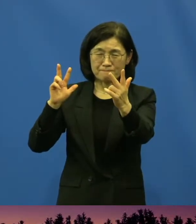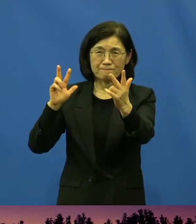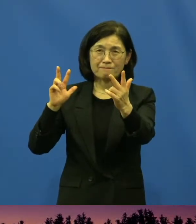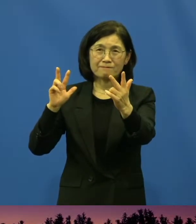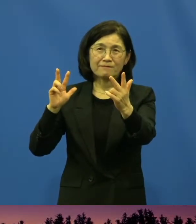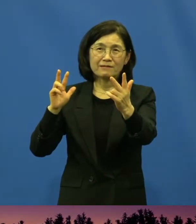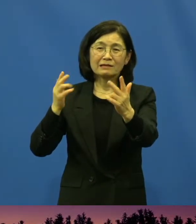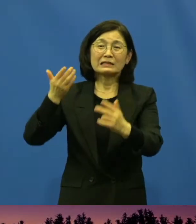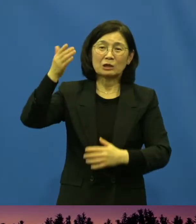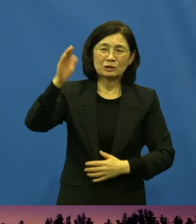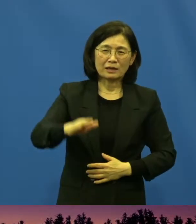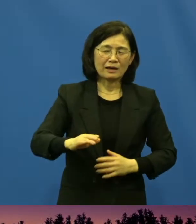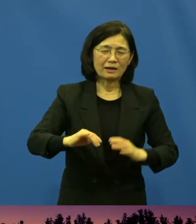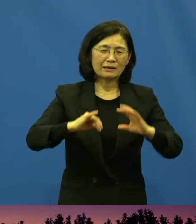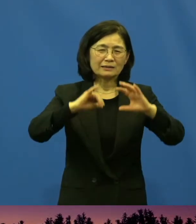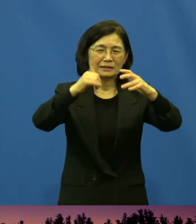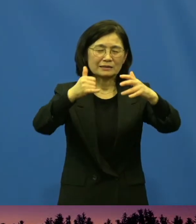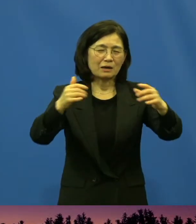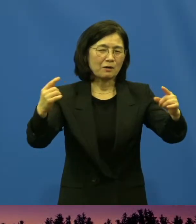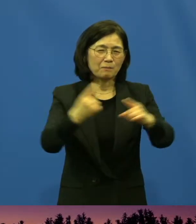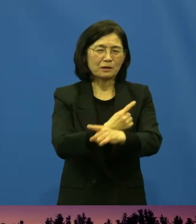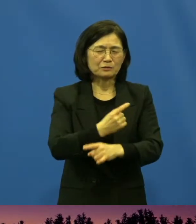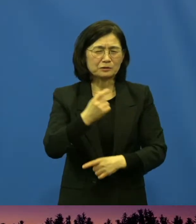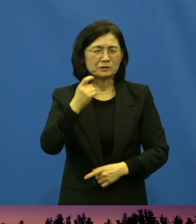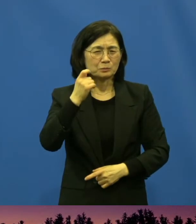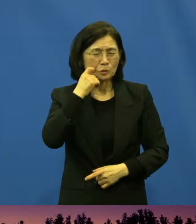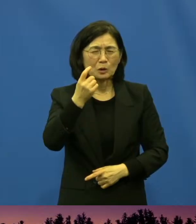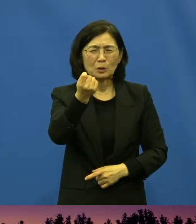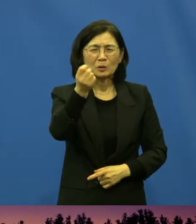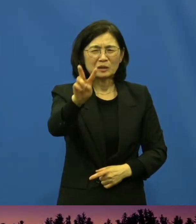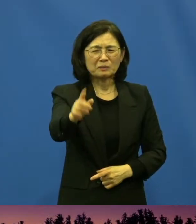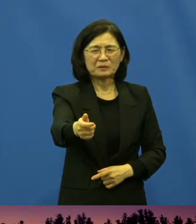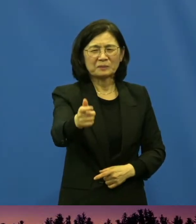세상을 못 바꾸고 리모컨으로 채널만 바꾸는 사람.